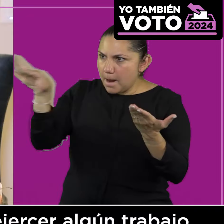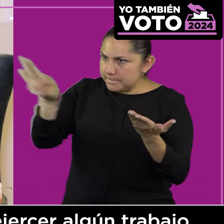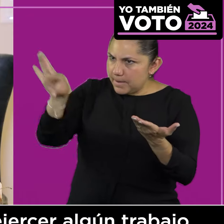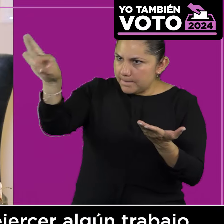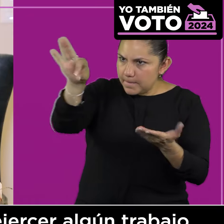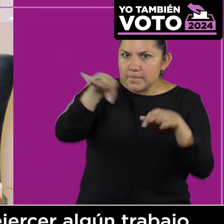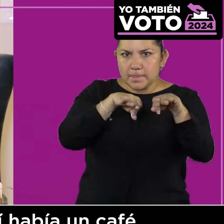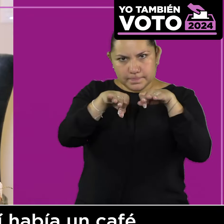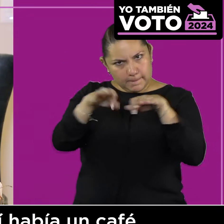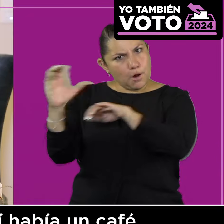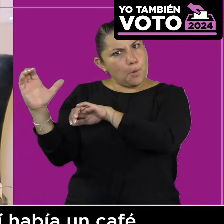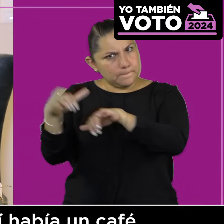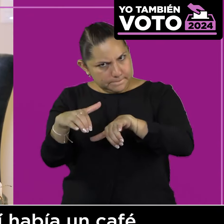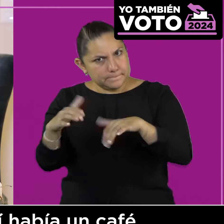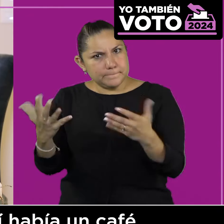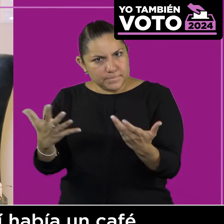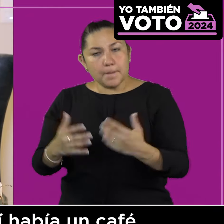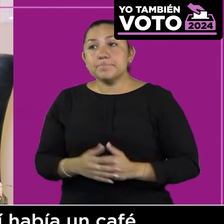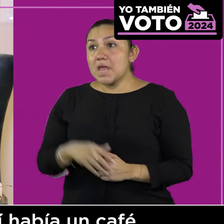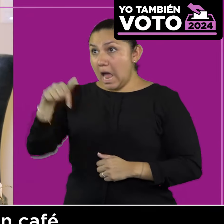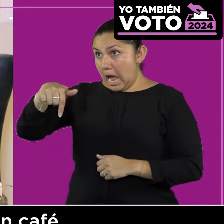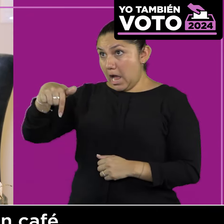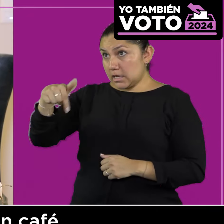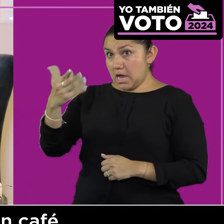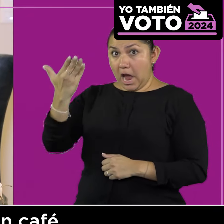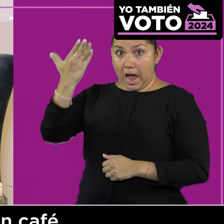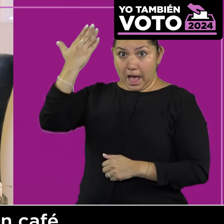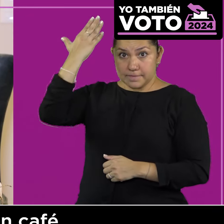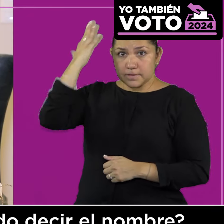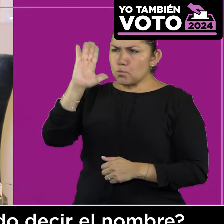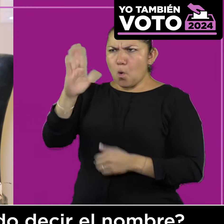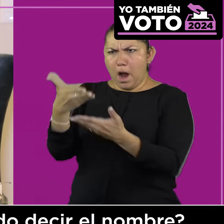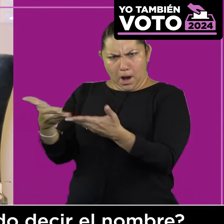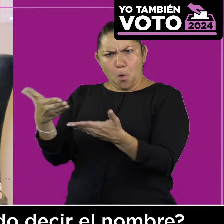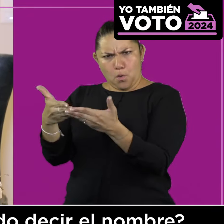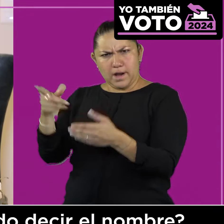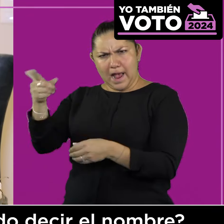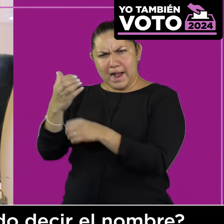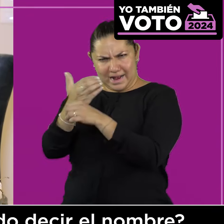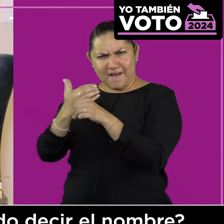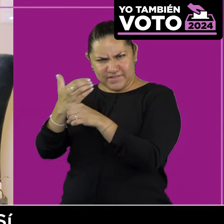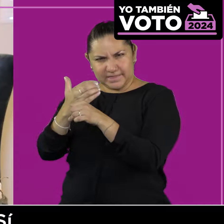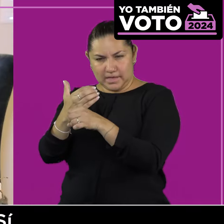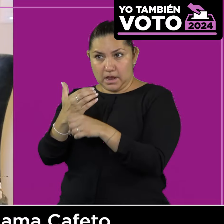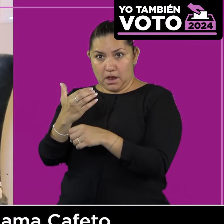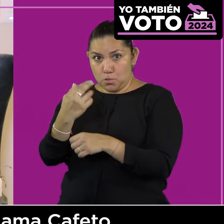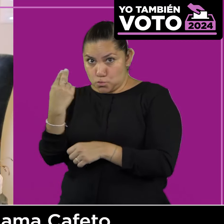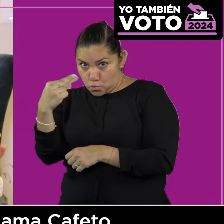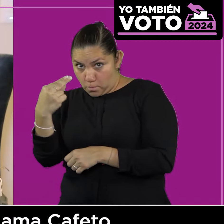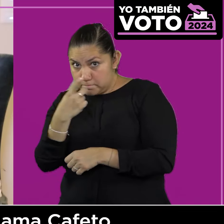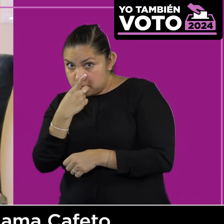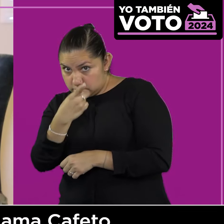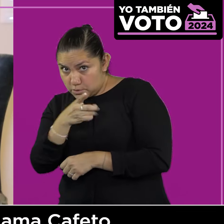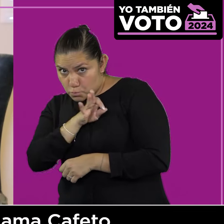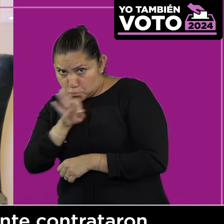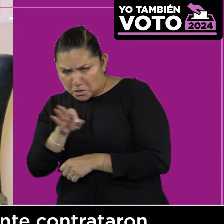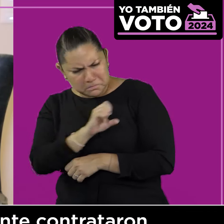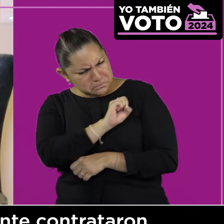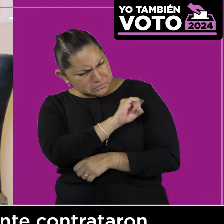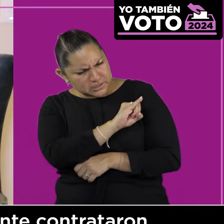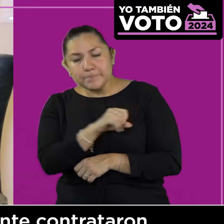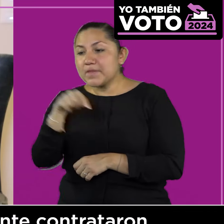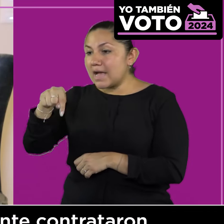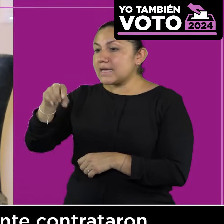ejercer algún trabajo de hecho aquí había un café Bueno hay un café peror no Mejor dicho puedo decir el nombre Sí bueno se llama cafeto